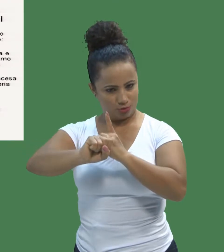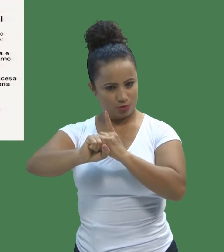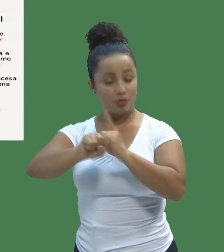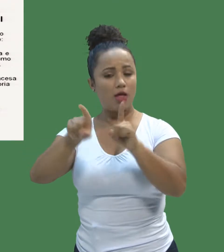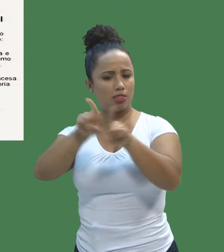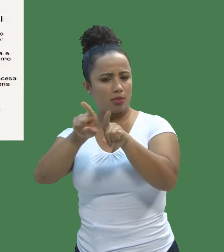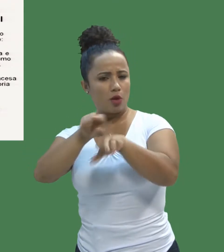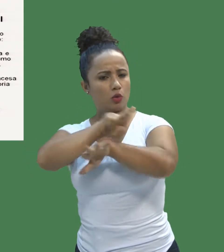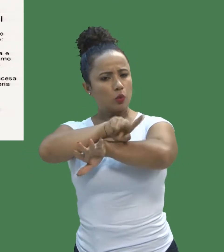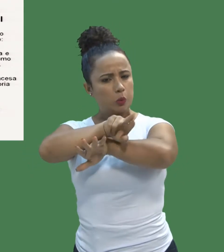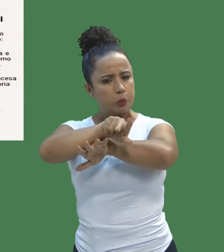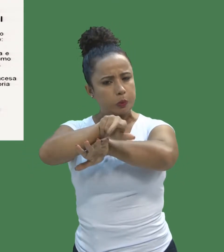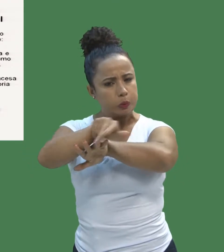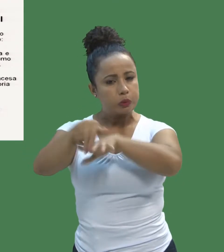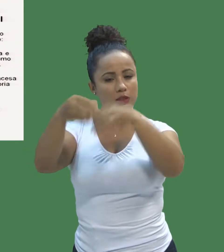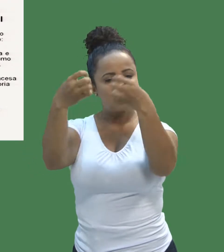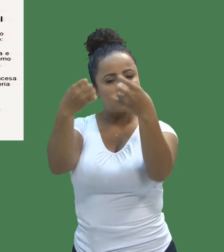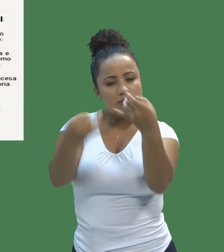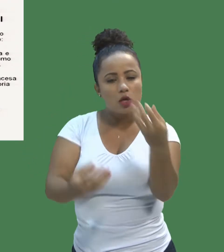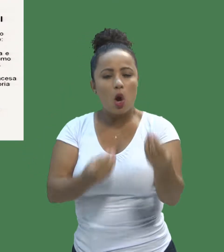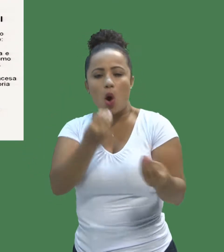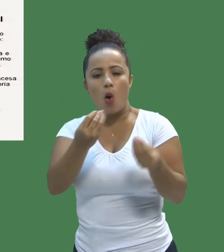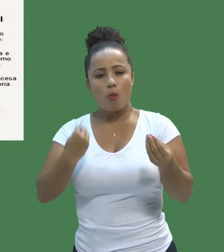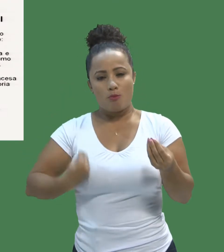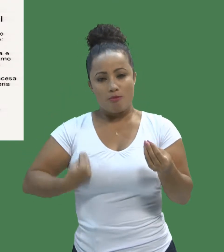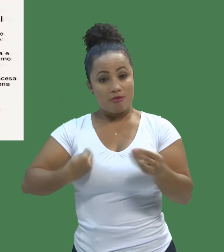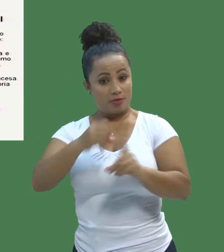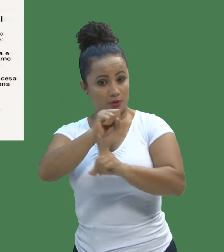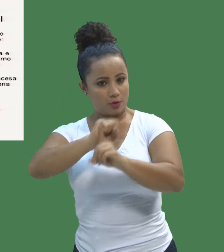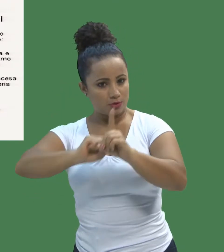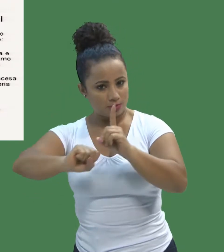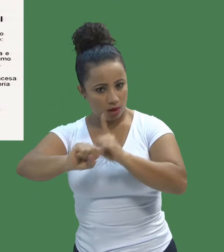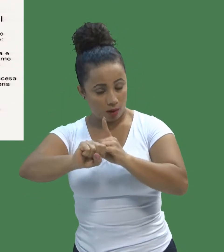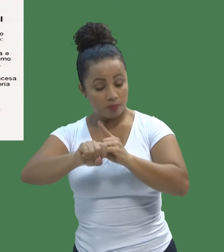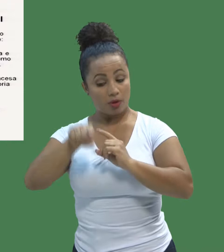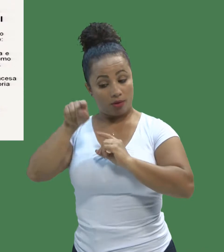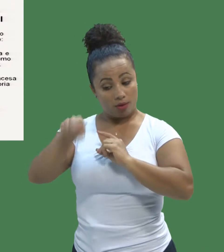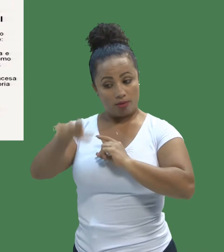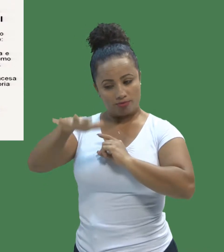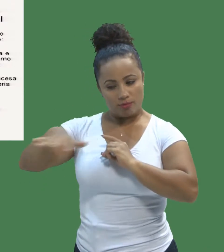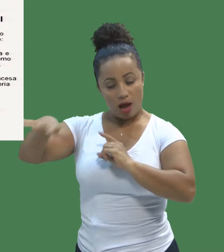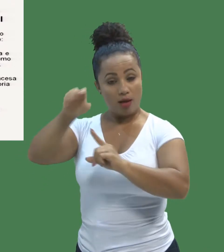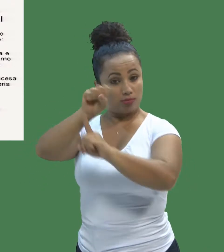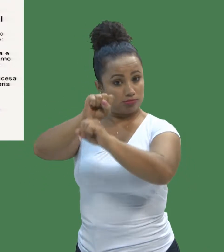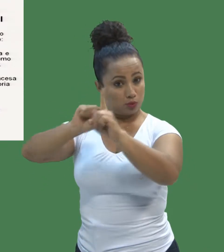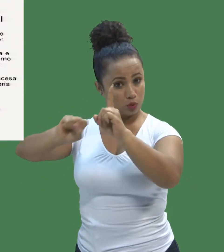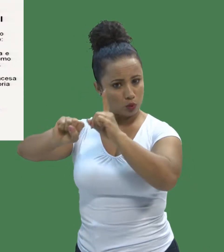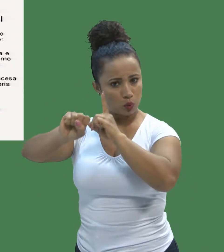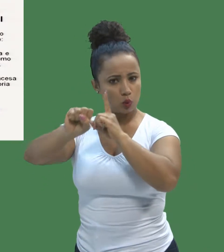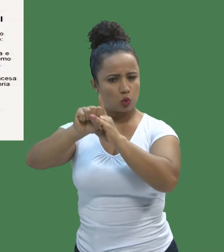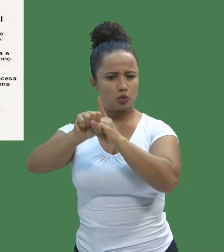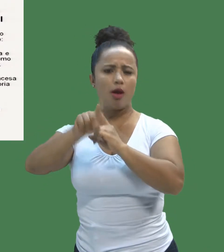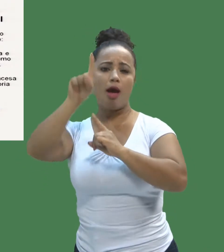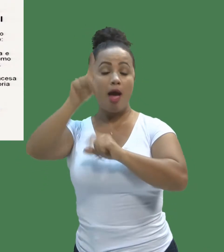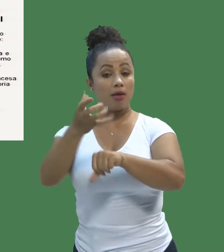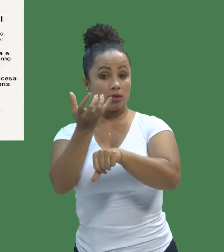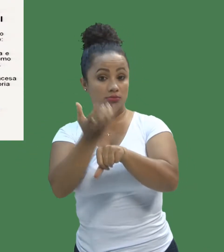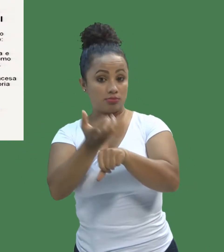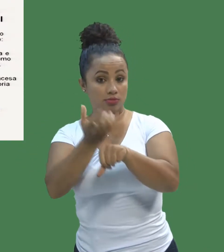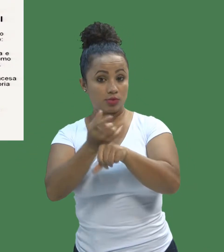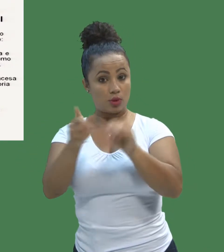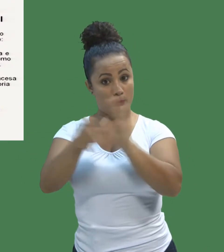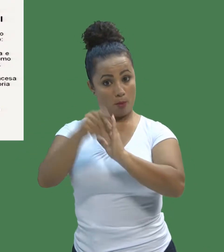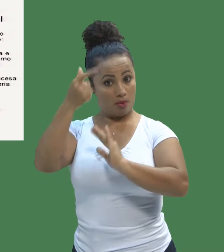a sociologia se consolida como disciplina acadêmica no início do século XX, tendo como